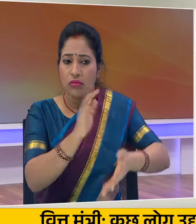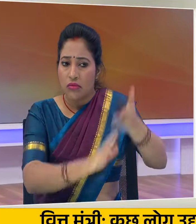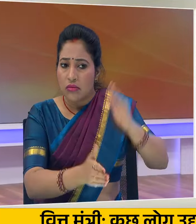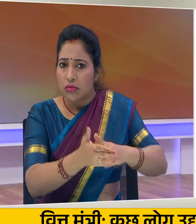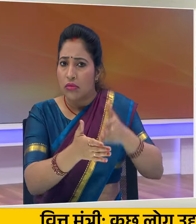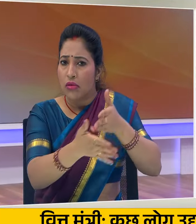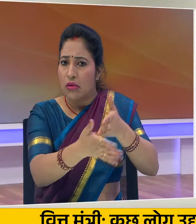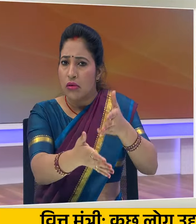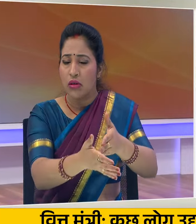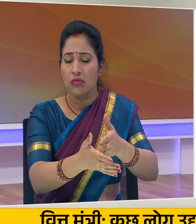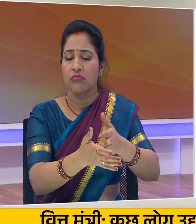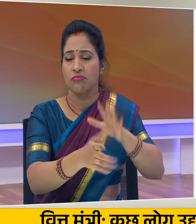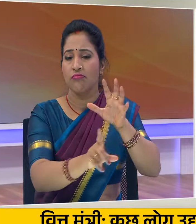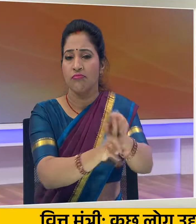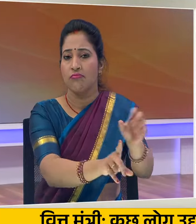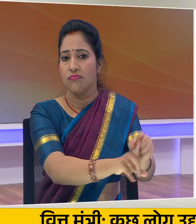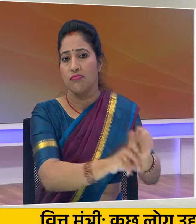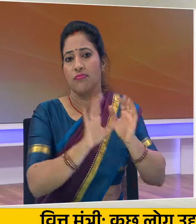है।